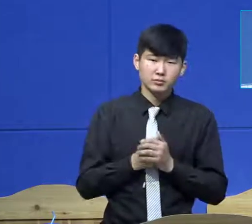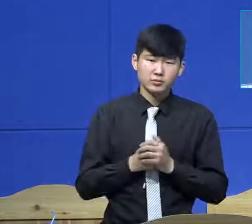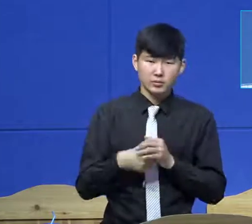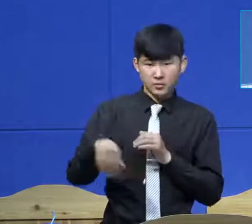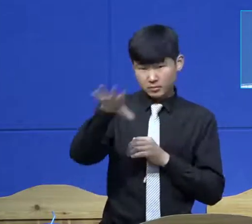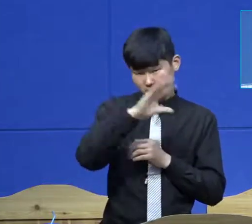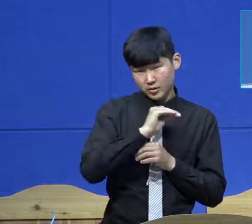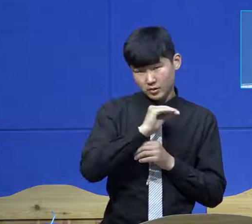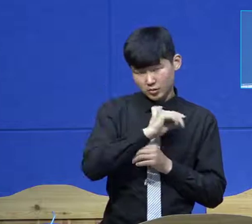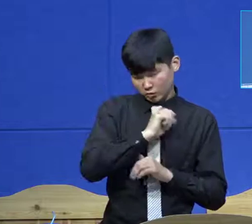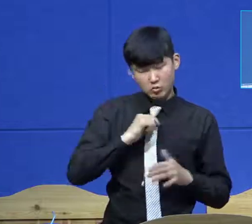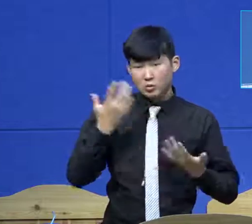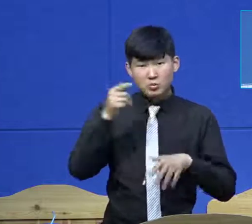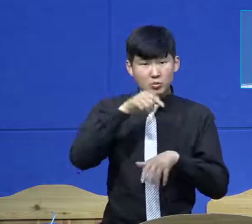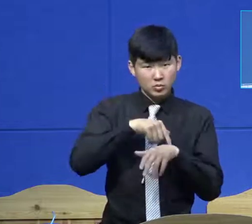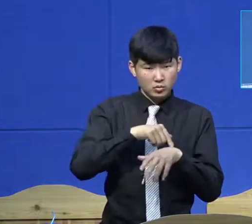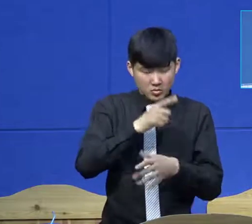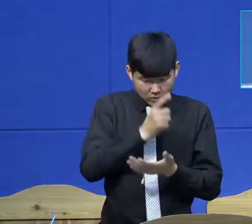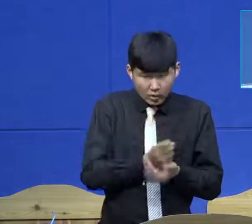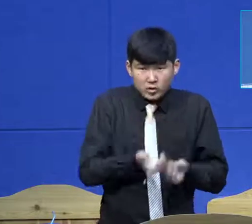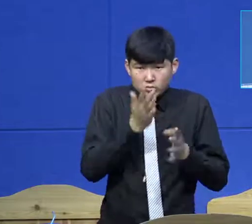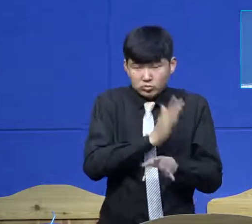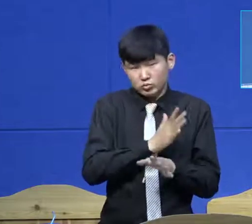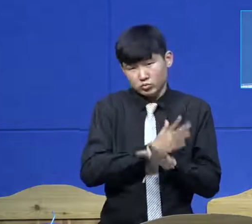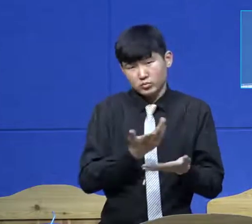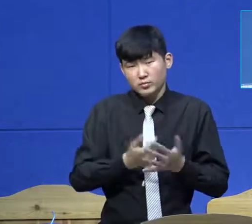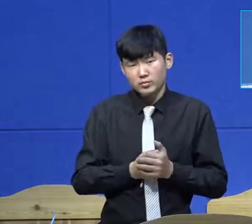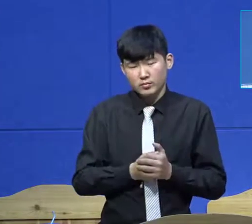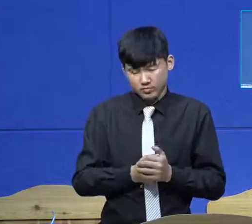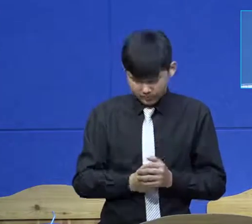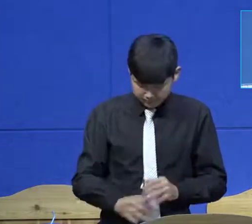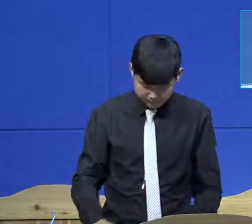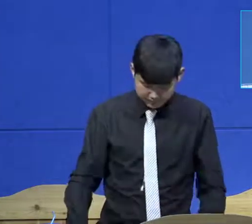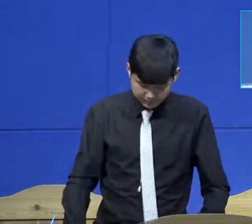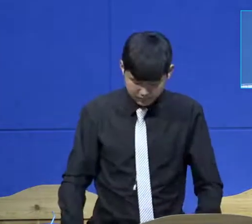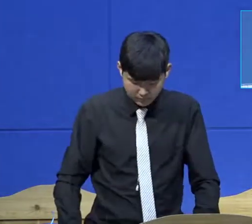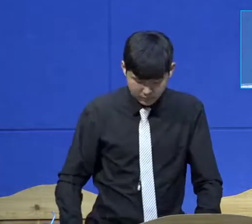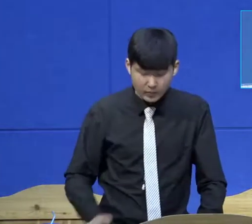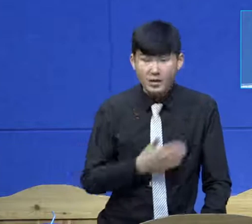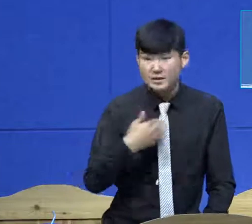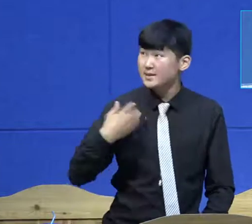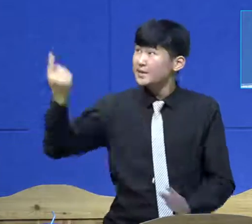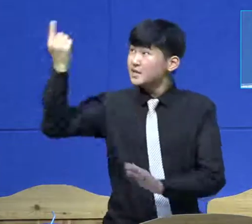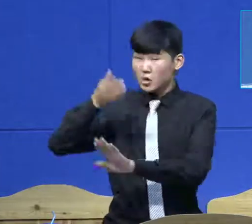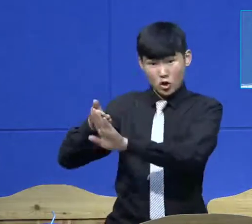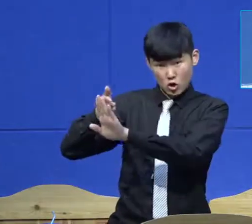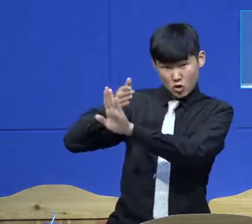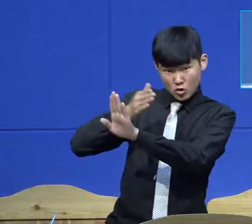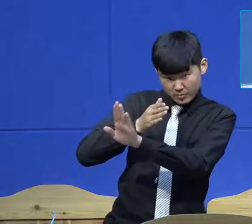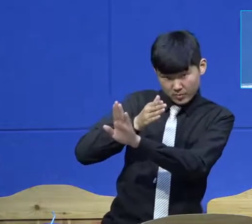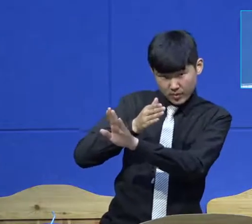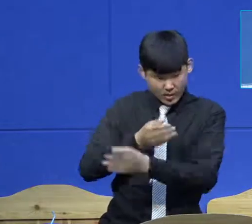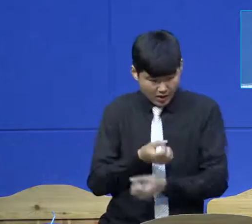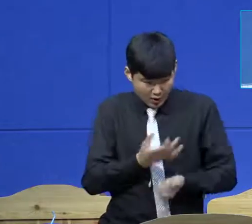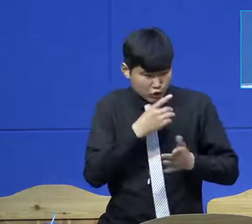Бид нэр энэ хувьд бол тэр үе болсон. Одоо эзнийг залан ирэхээс өмнө болох ёстой шинж тэмдгүүд өшөө нэмж юу